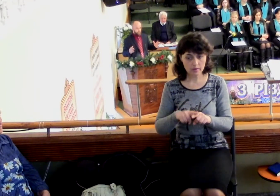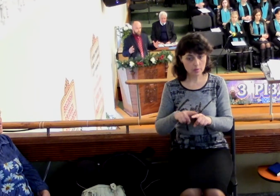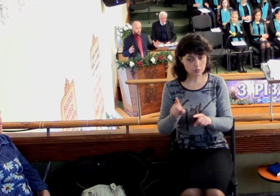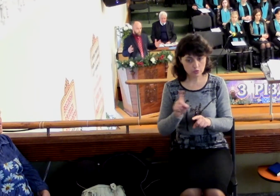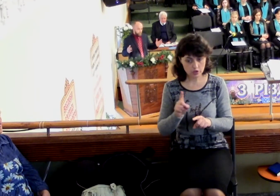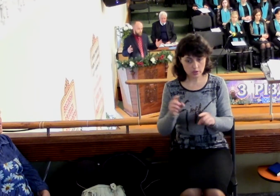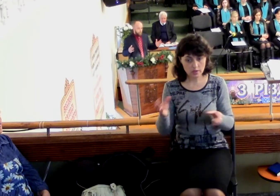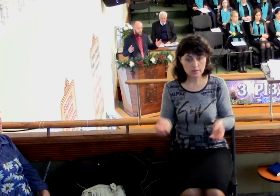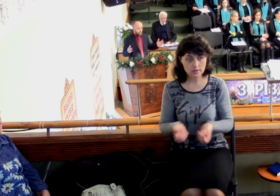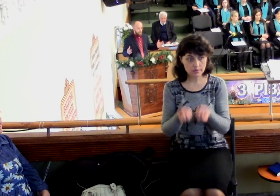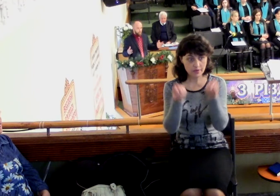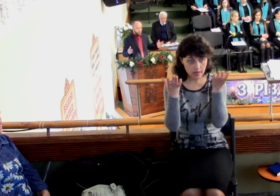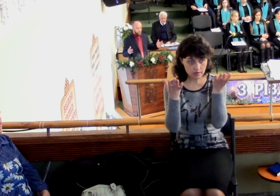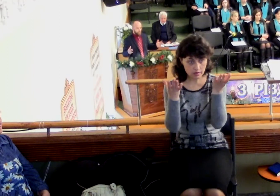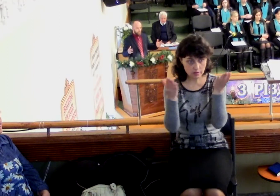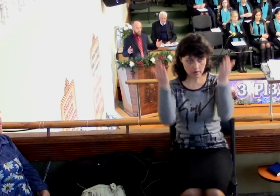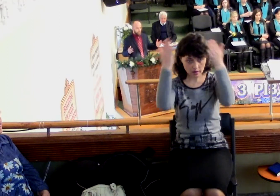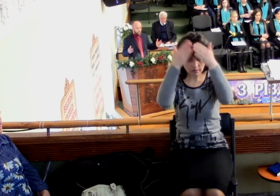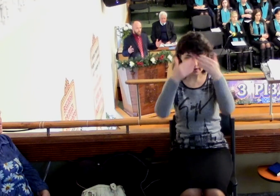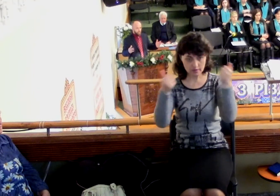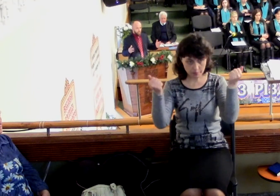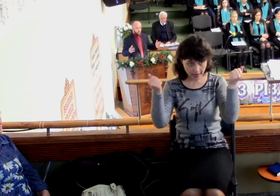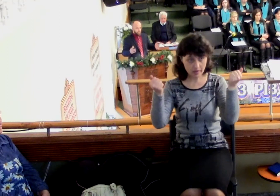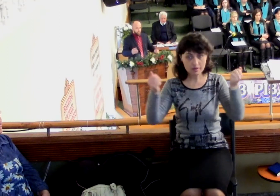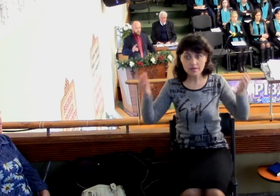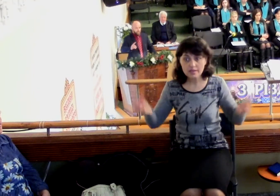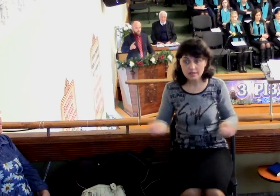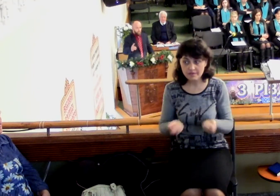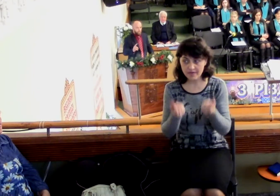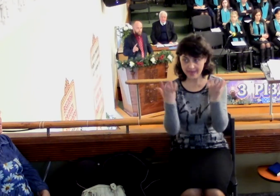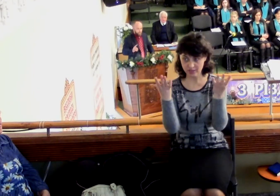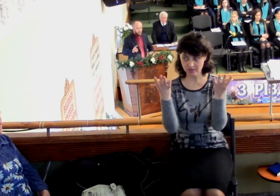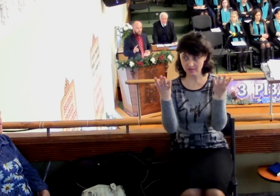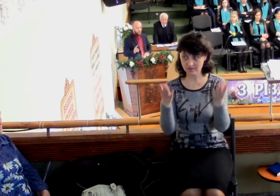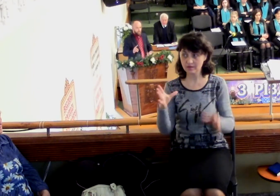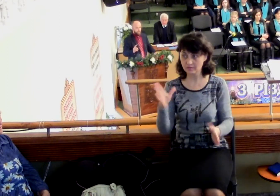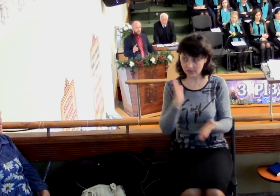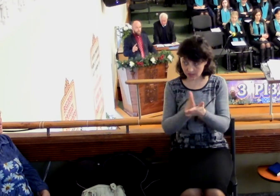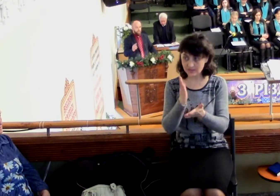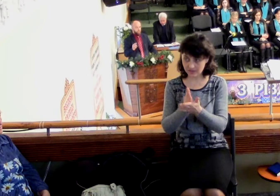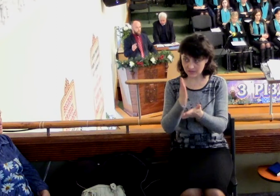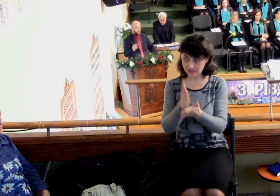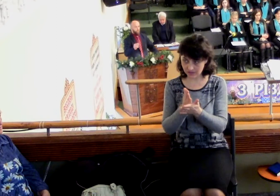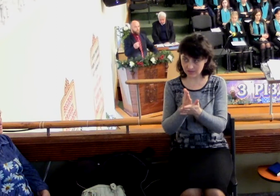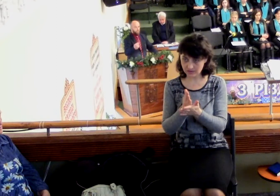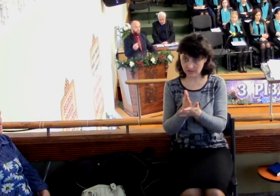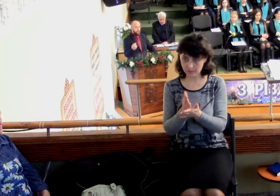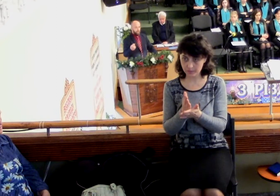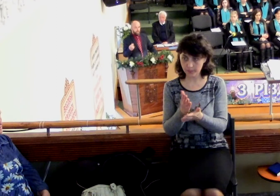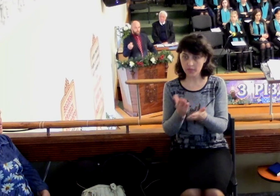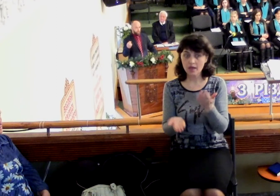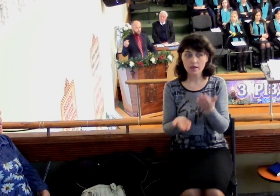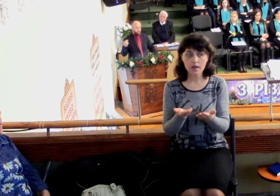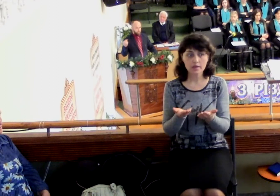светит. Так написано. Писание об этом говорит. Но Писание еще предупреждает нас, если свет, который в